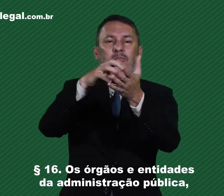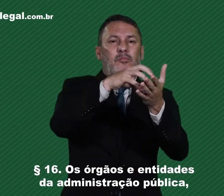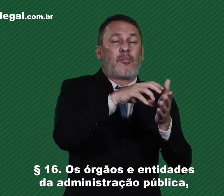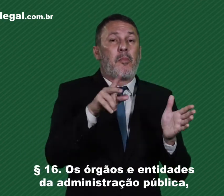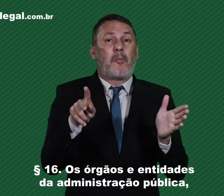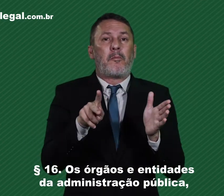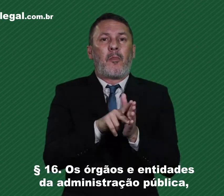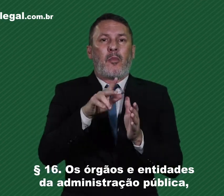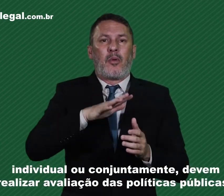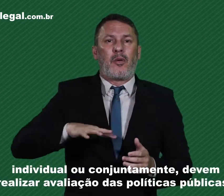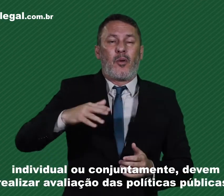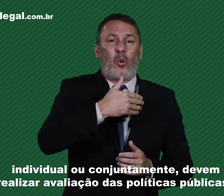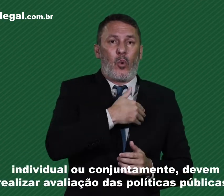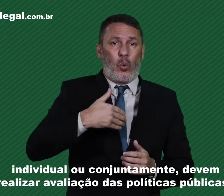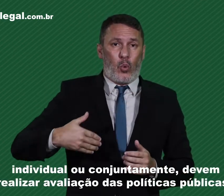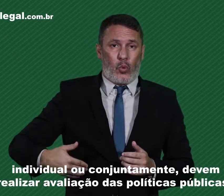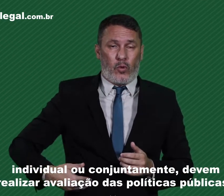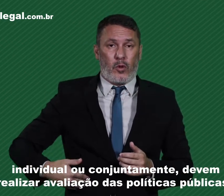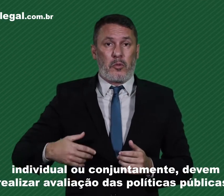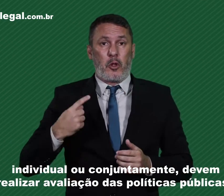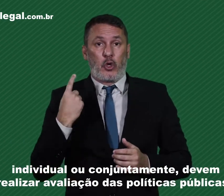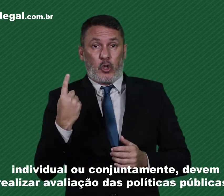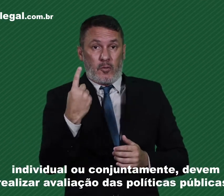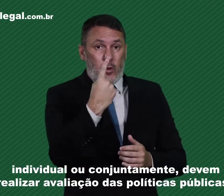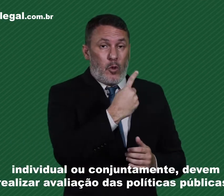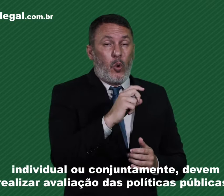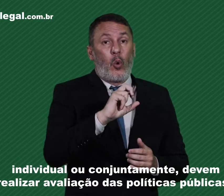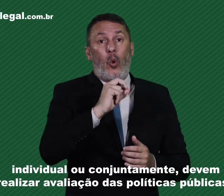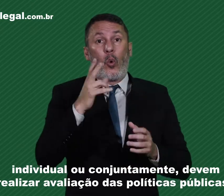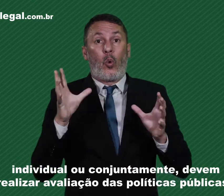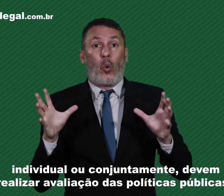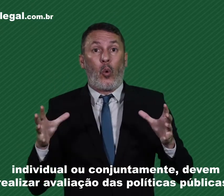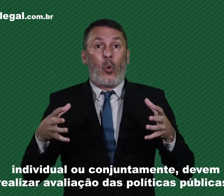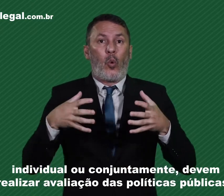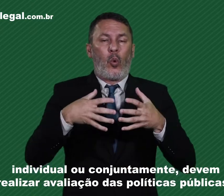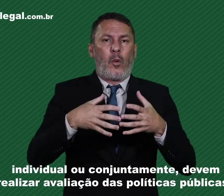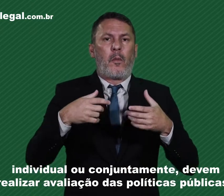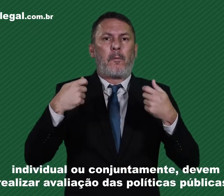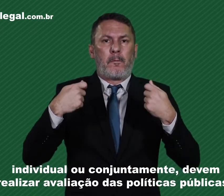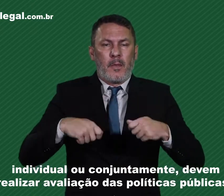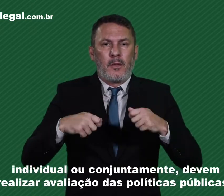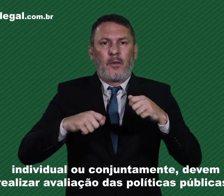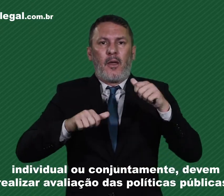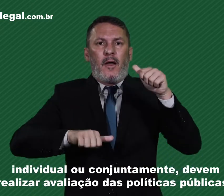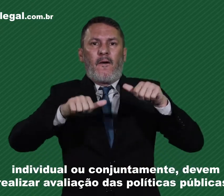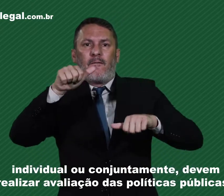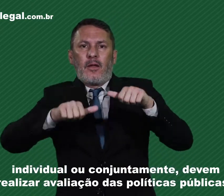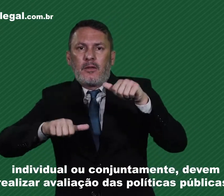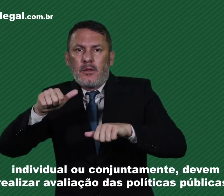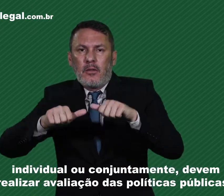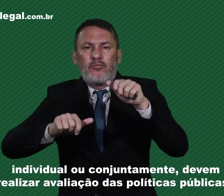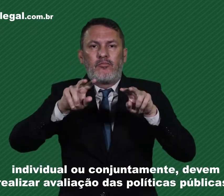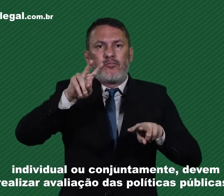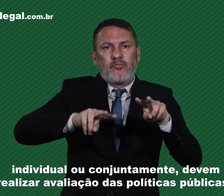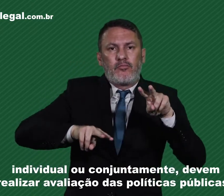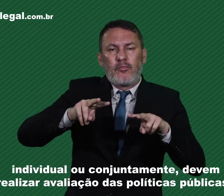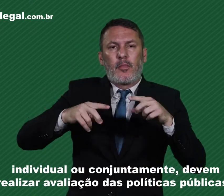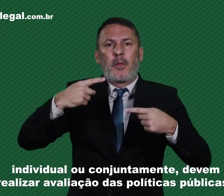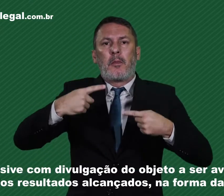pública individual ou conjuntamente devem realizar avaliação das políticas públicas